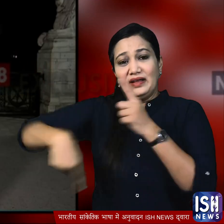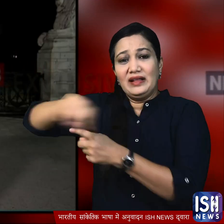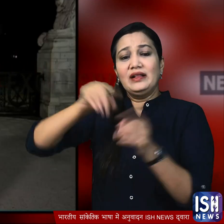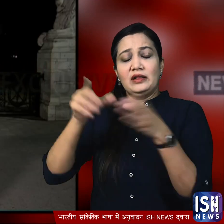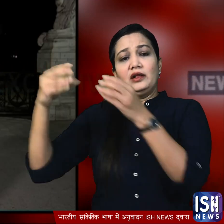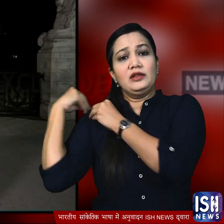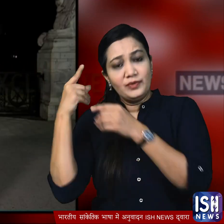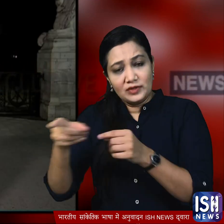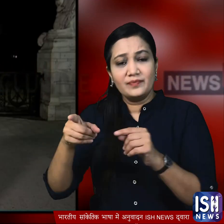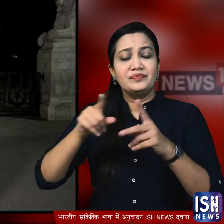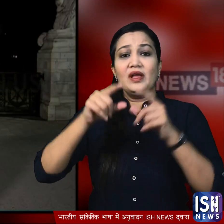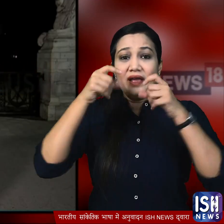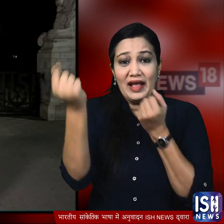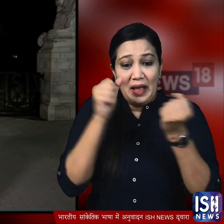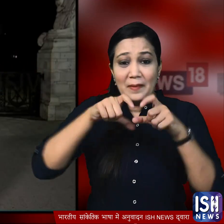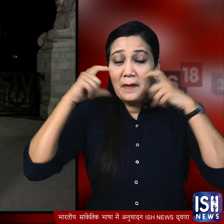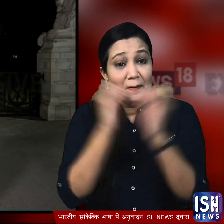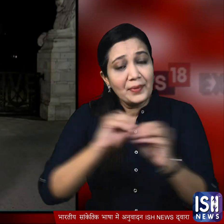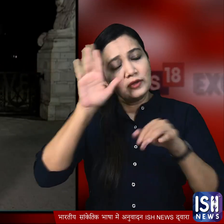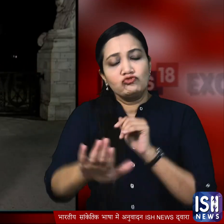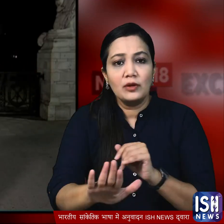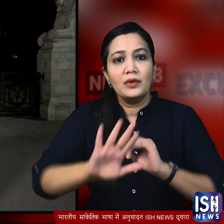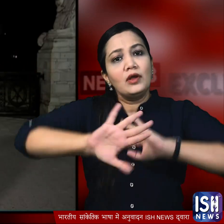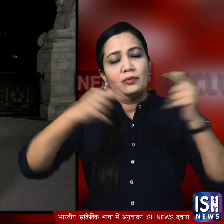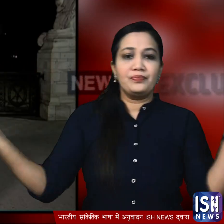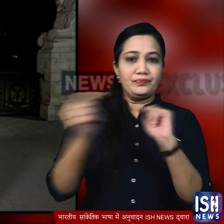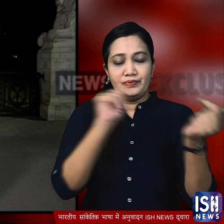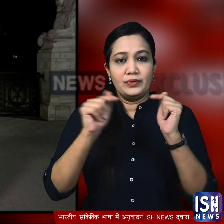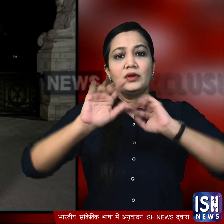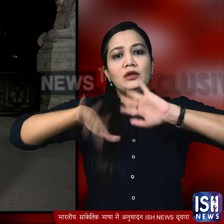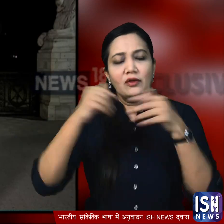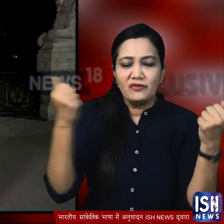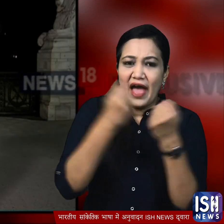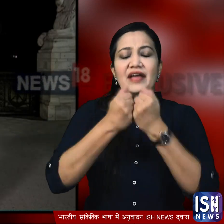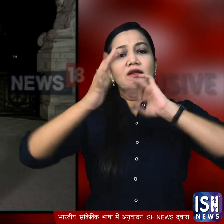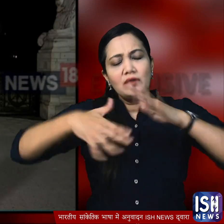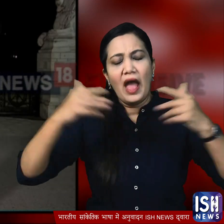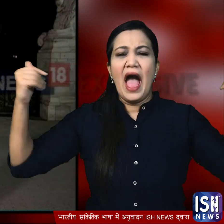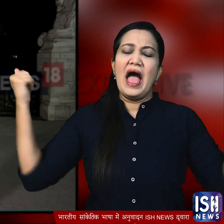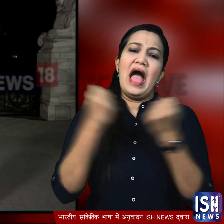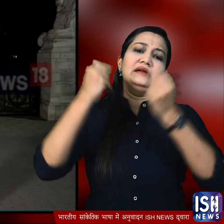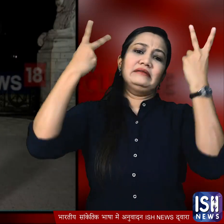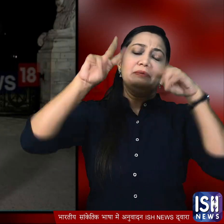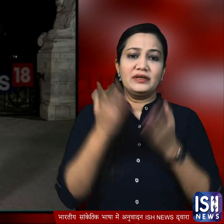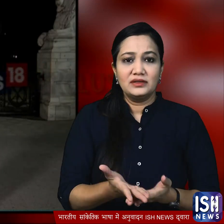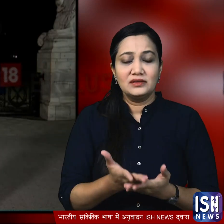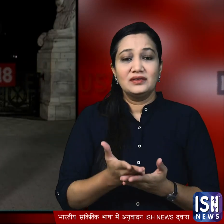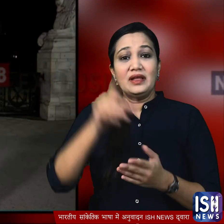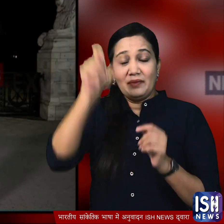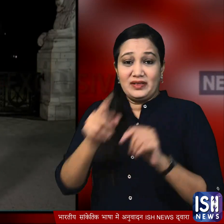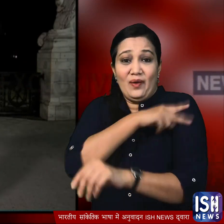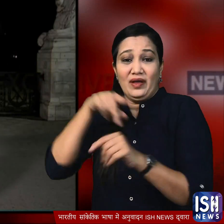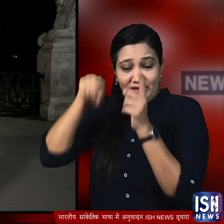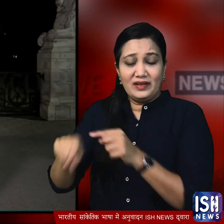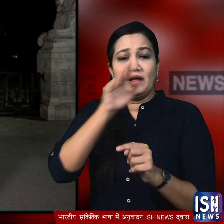गया कि कार ड्राइवर को मास्क न लगाने पर रोका गया। इसी बात पर नोकझोंक हुई, झड़प हुई, बहस हुई। आरोप है कि सिविल डिफेंस के वॉलंटियर